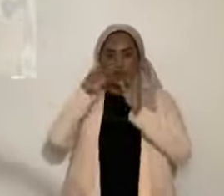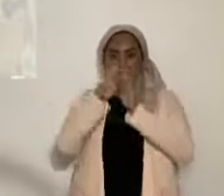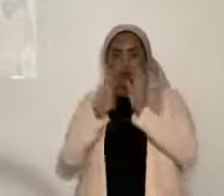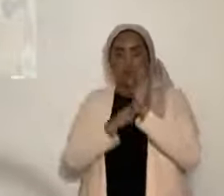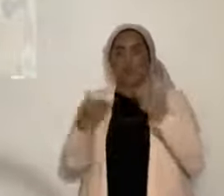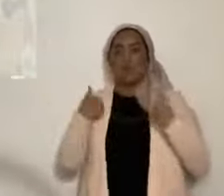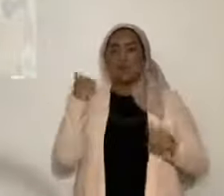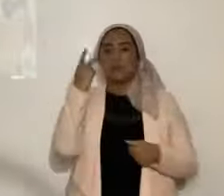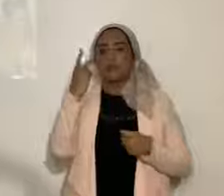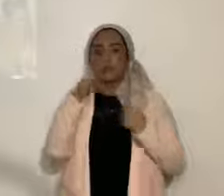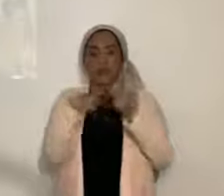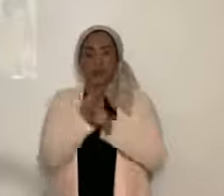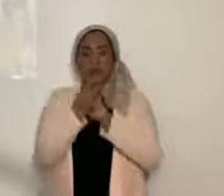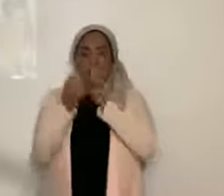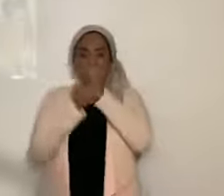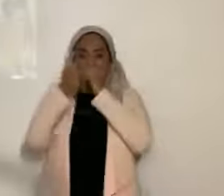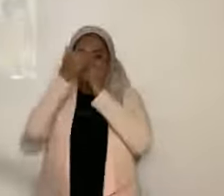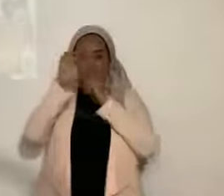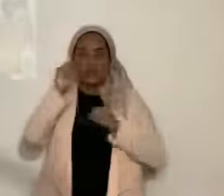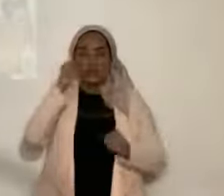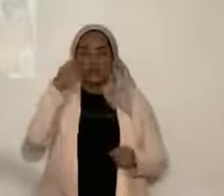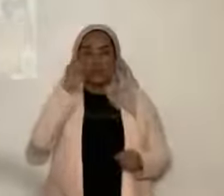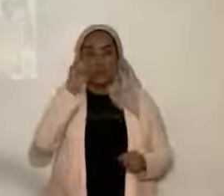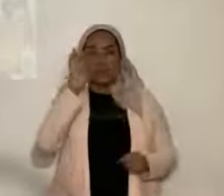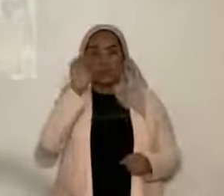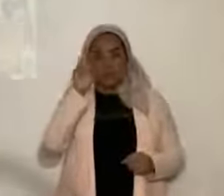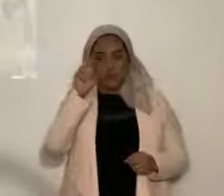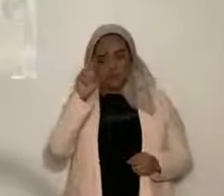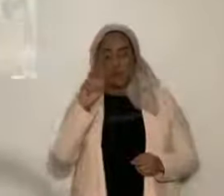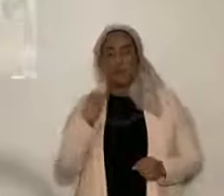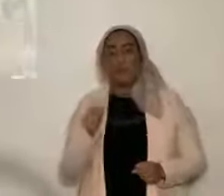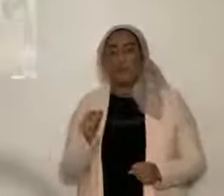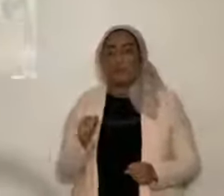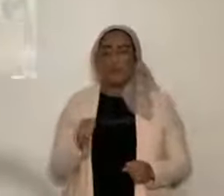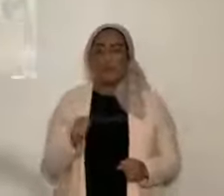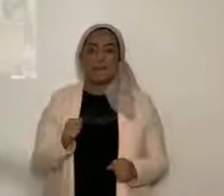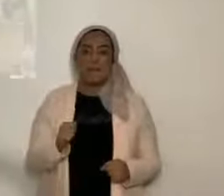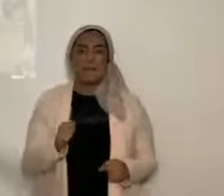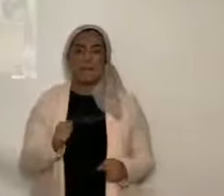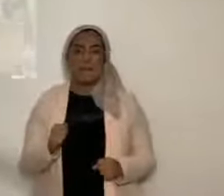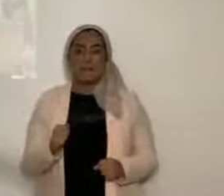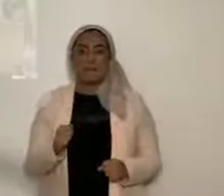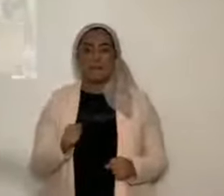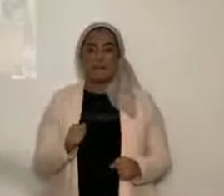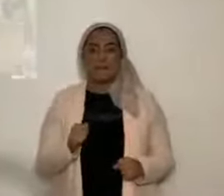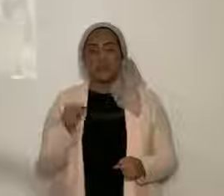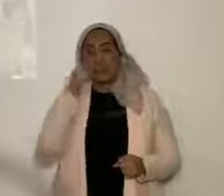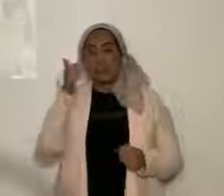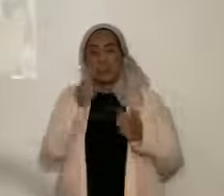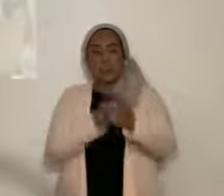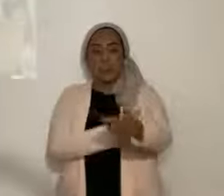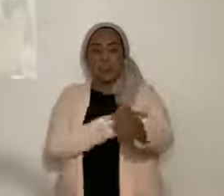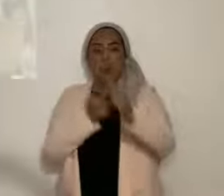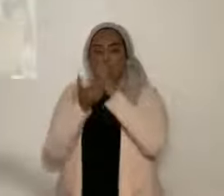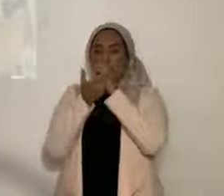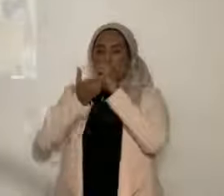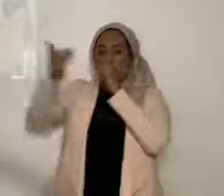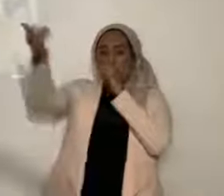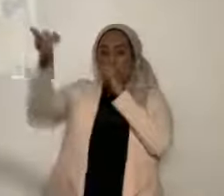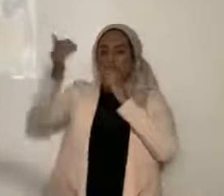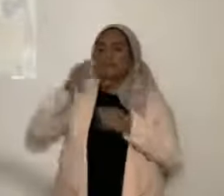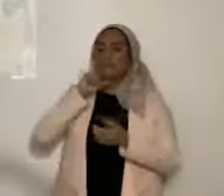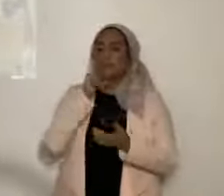dos tipos de trompeta, el shofar, que es cuerno de carnero, el de antílope ese es cabalístico. Y algún